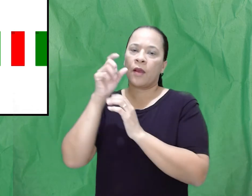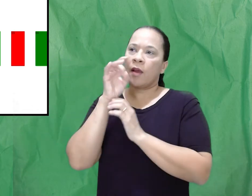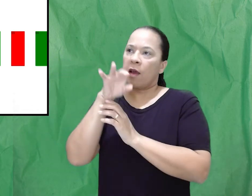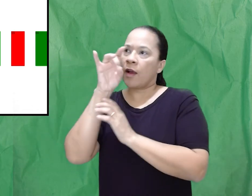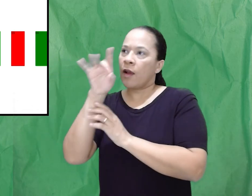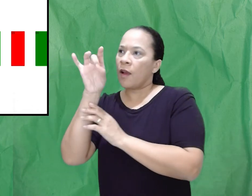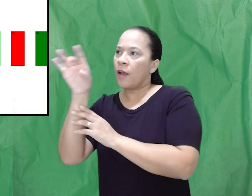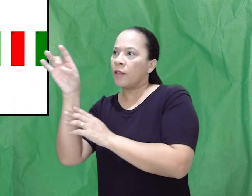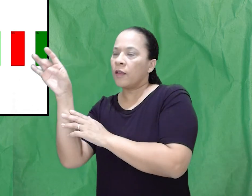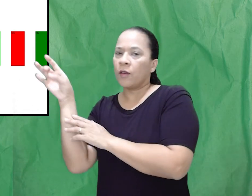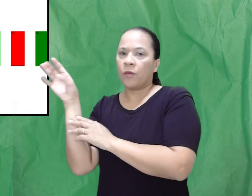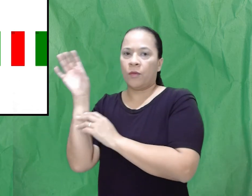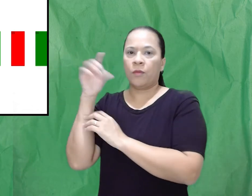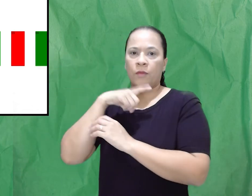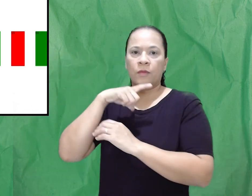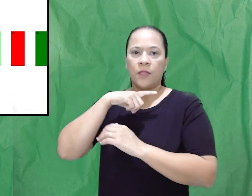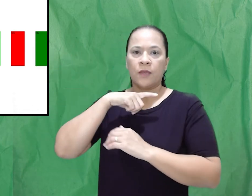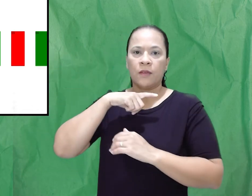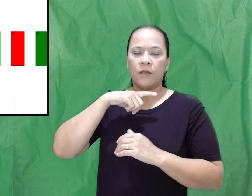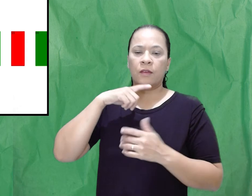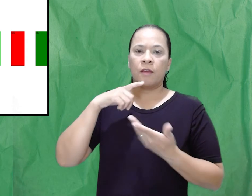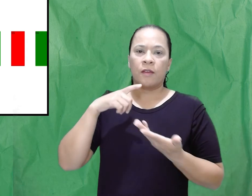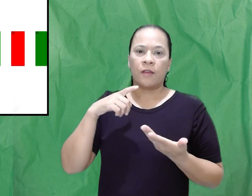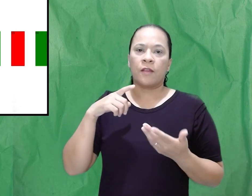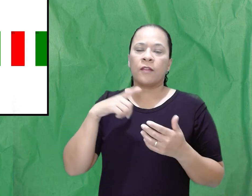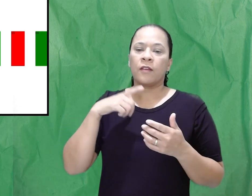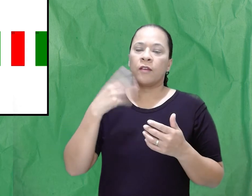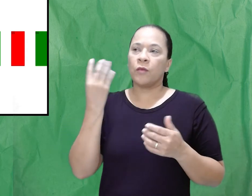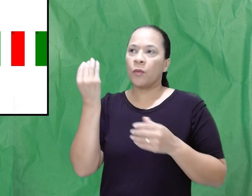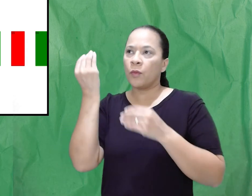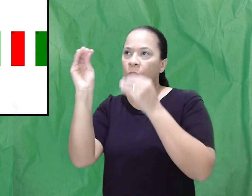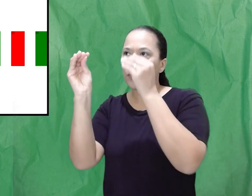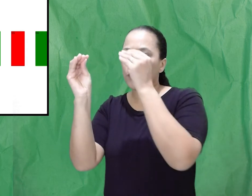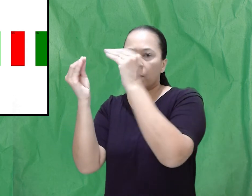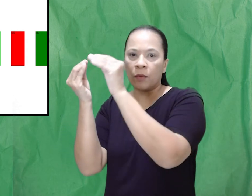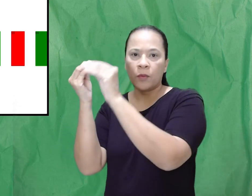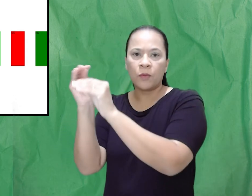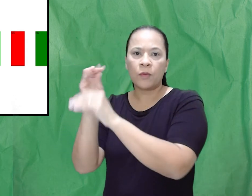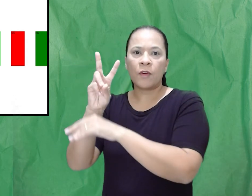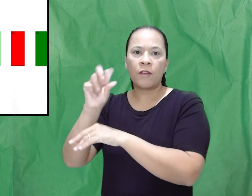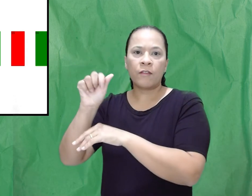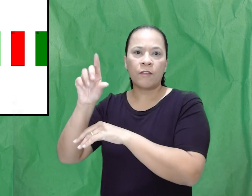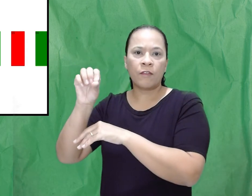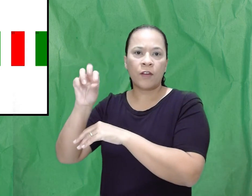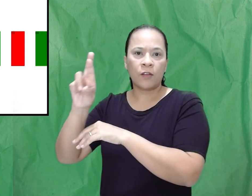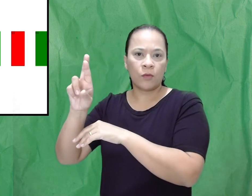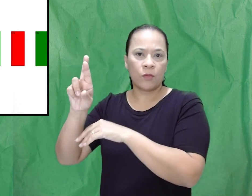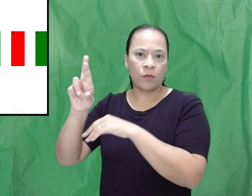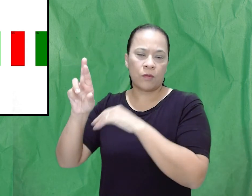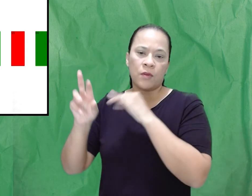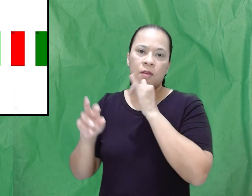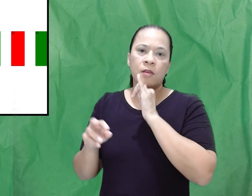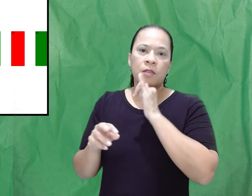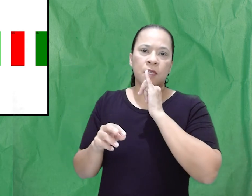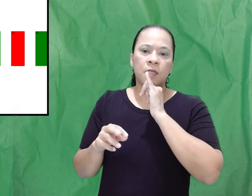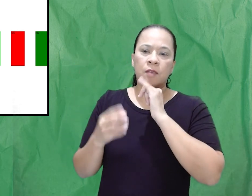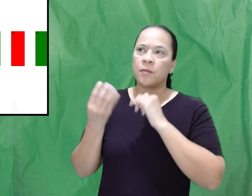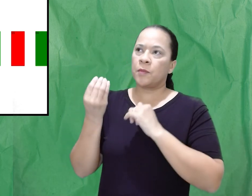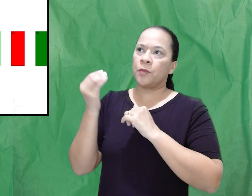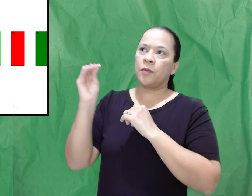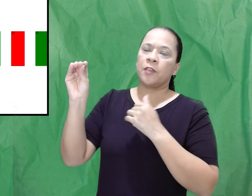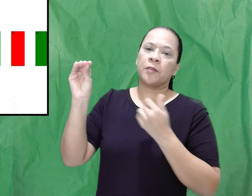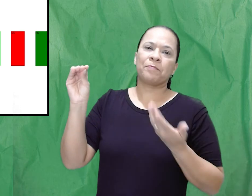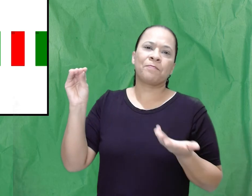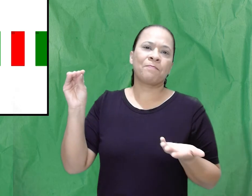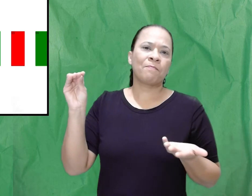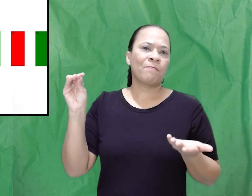onde eu posso colocar alguns valores aqui. Eu estou colocando aqui, por exemplo, vamos dizer,